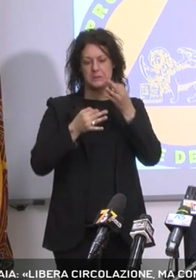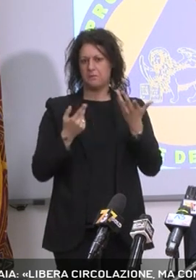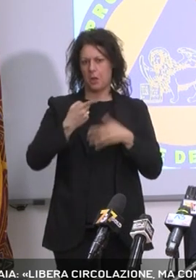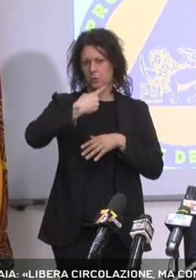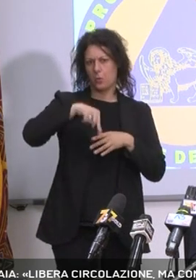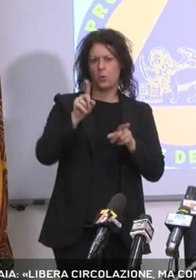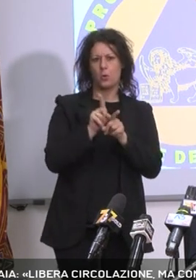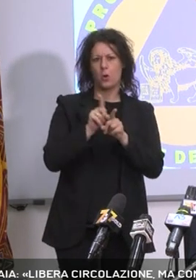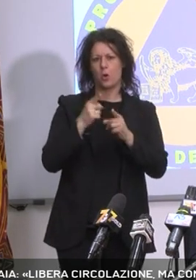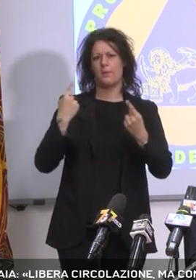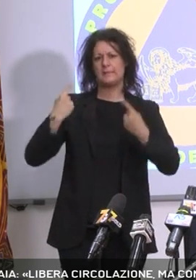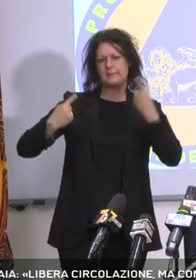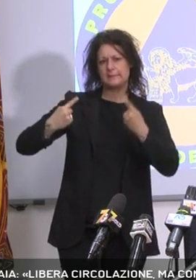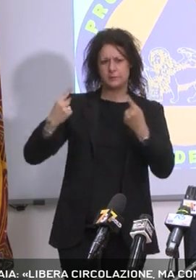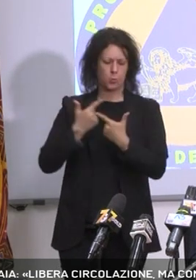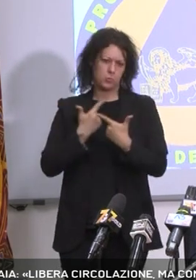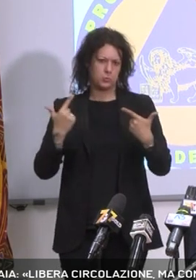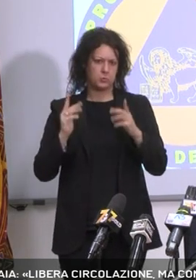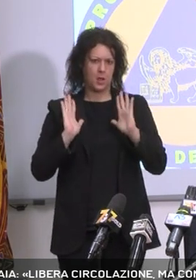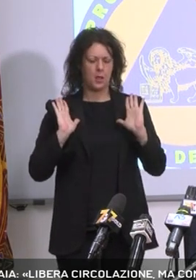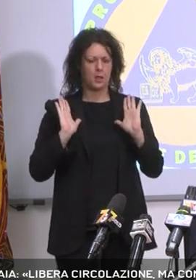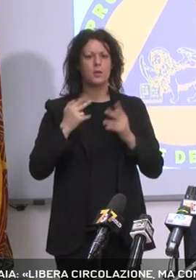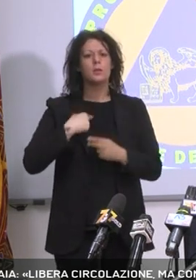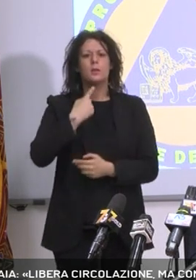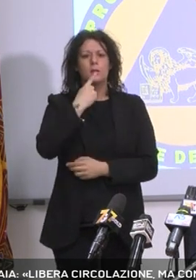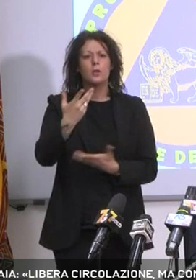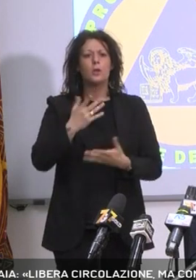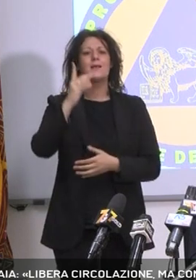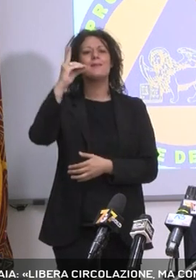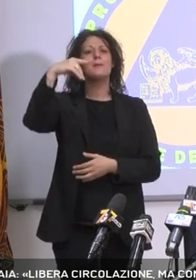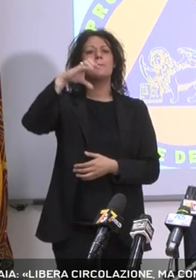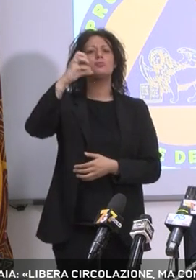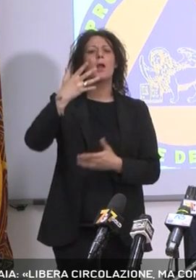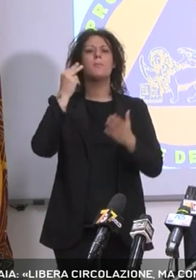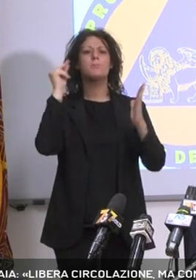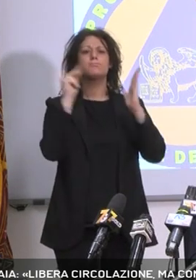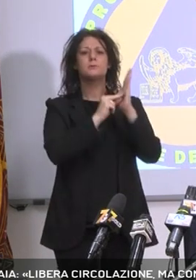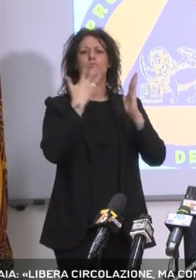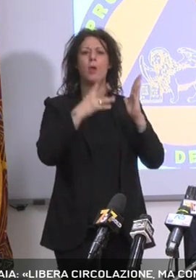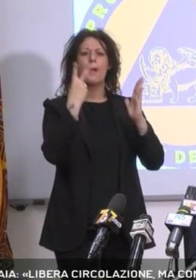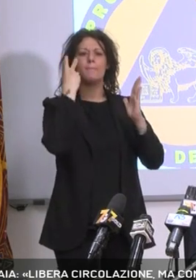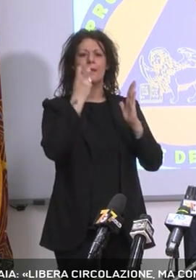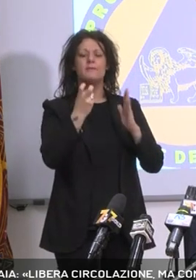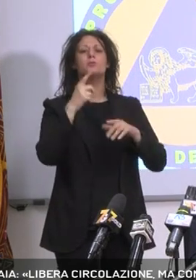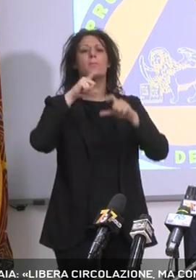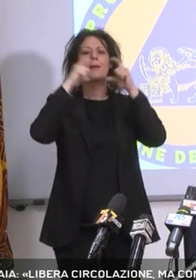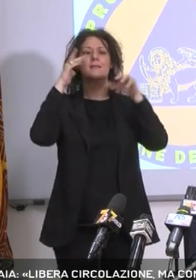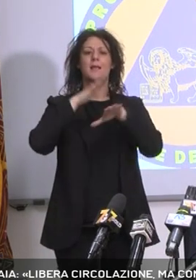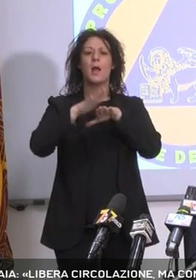o di fare i primi della classe. Vi ricordo che il DPCM prevede ambienti chiusi oppure in l'aria